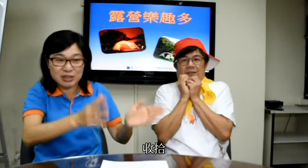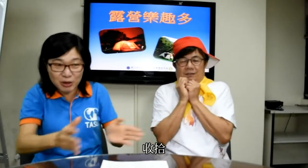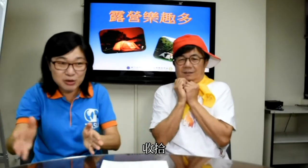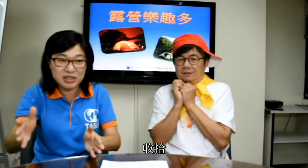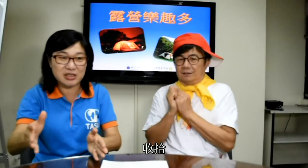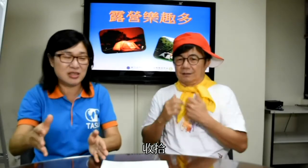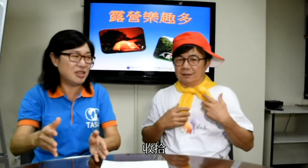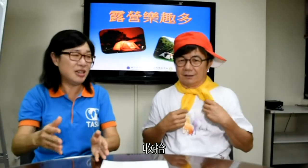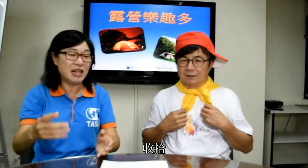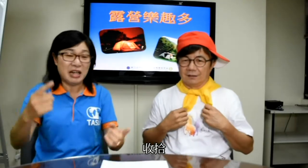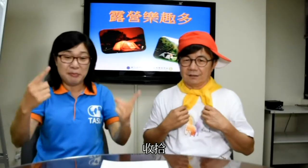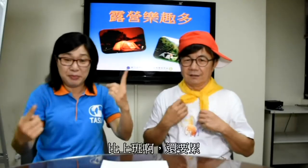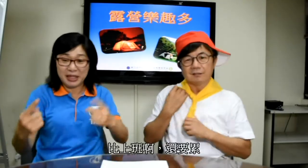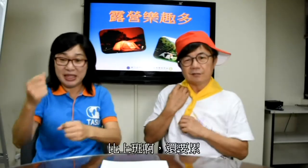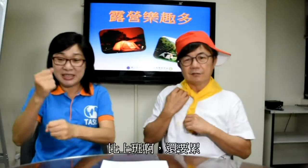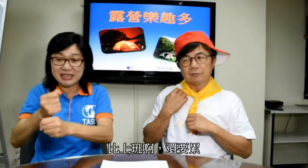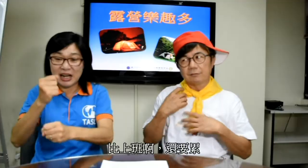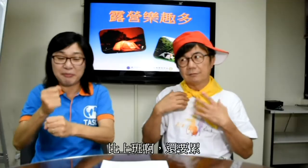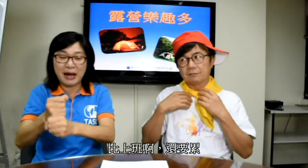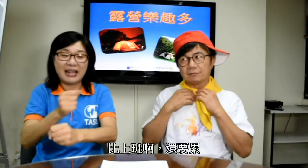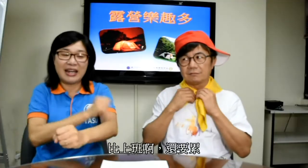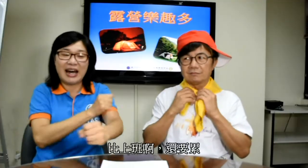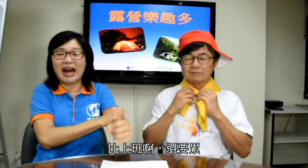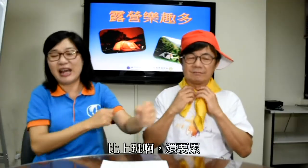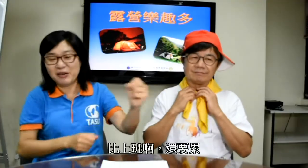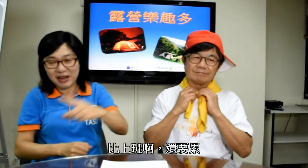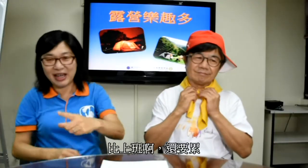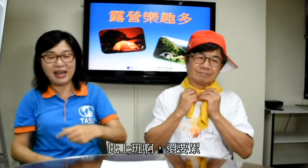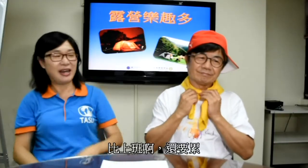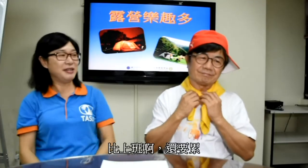收拾，比上班啊还要累。